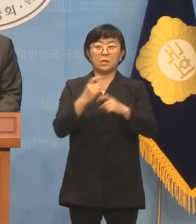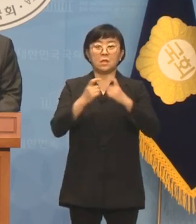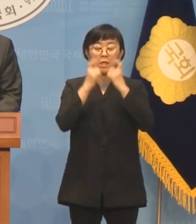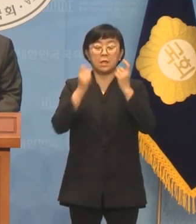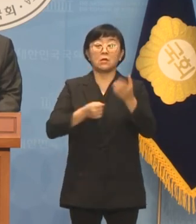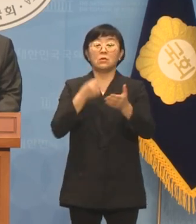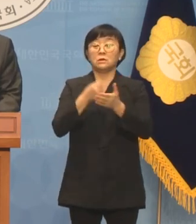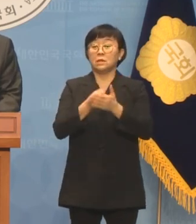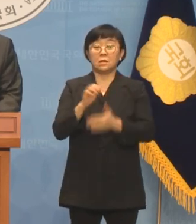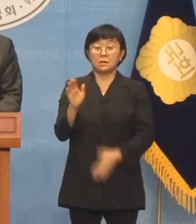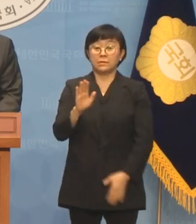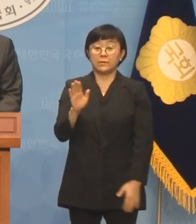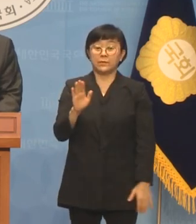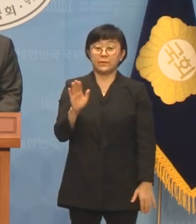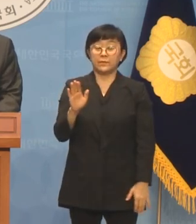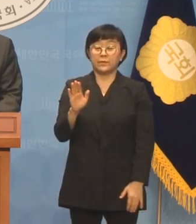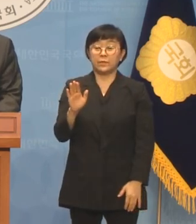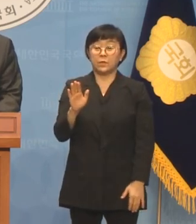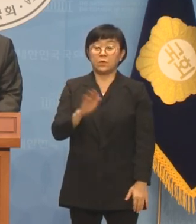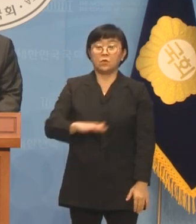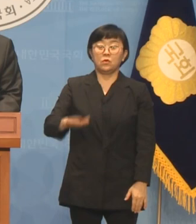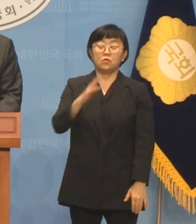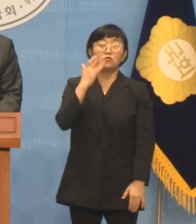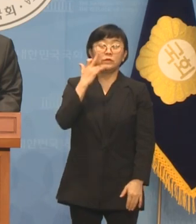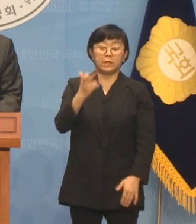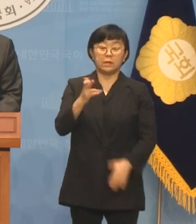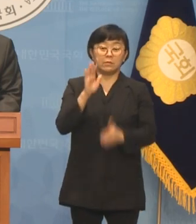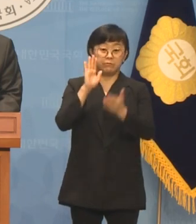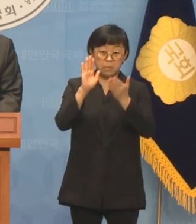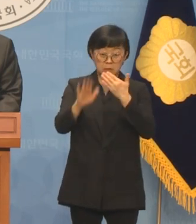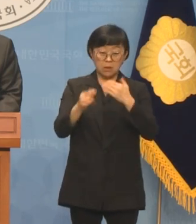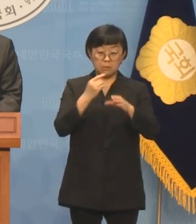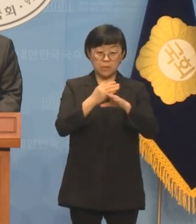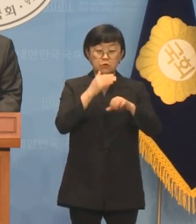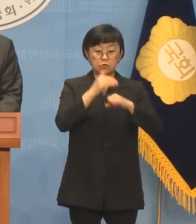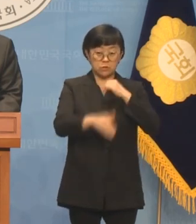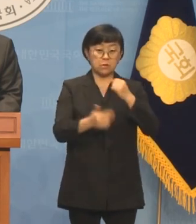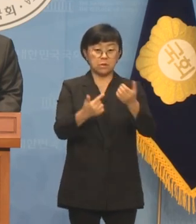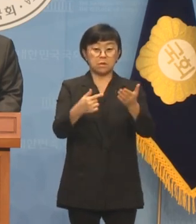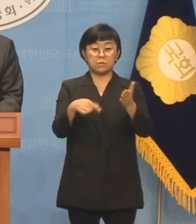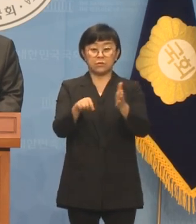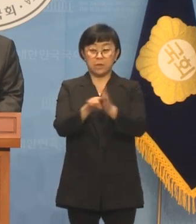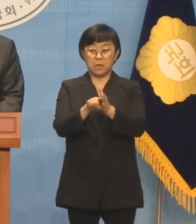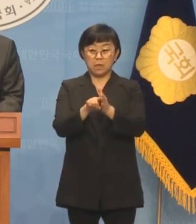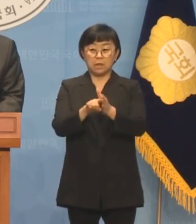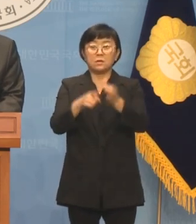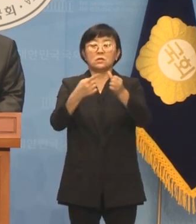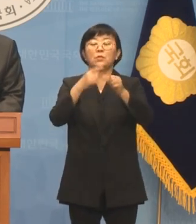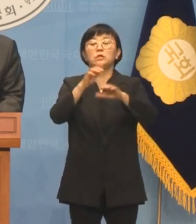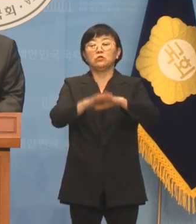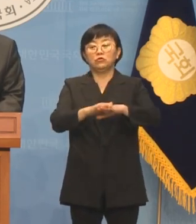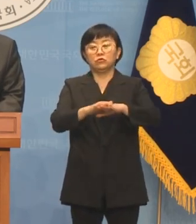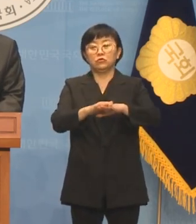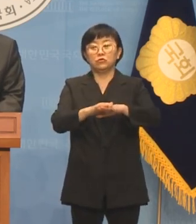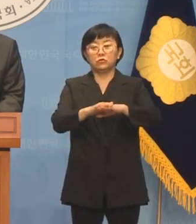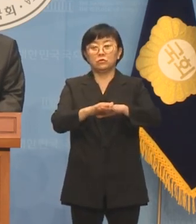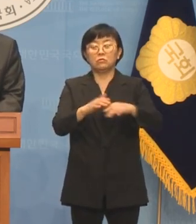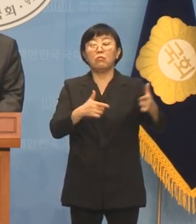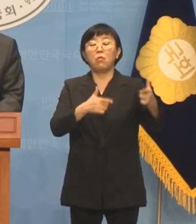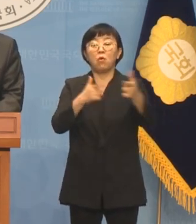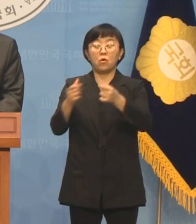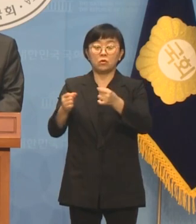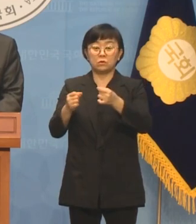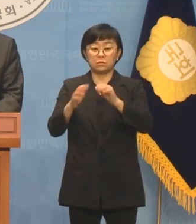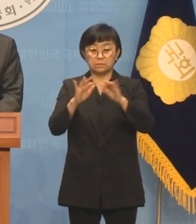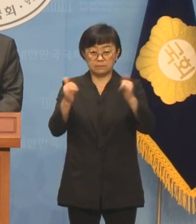결정이 아니라 우리 울산의 미래와 민주주의를 최우선으로 생각하는 모든 이들의